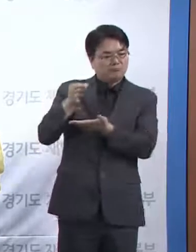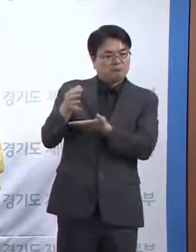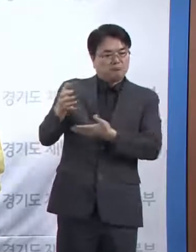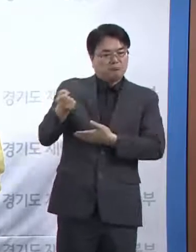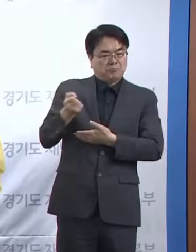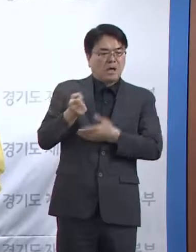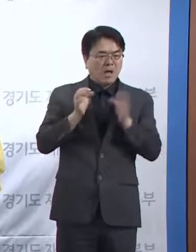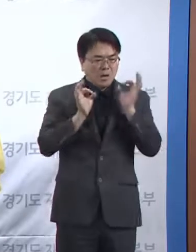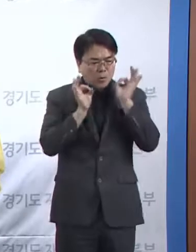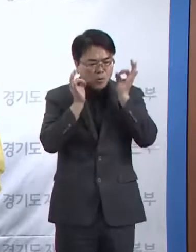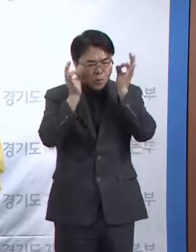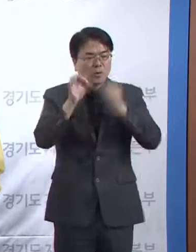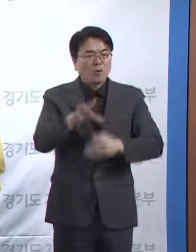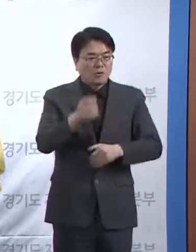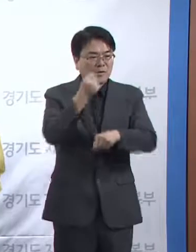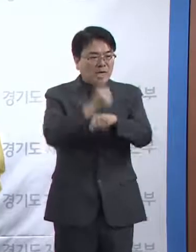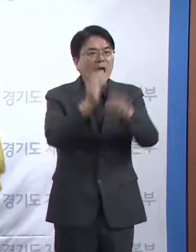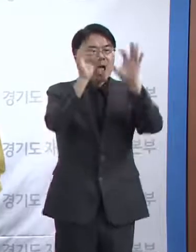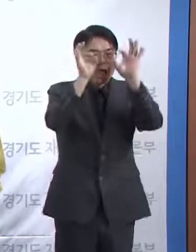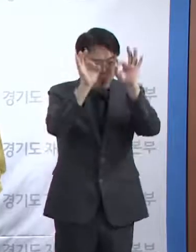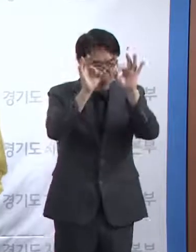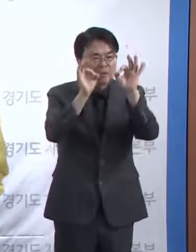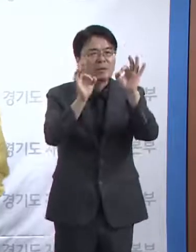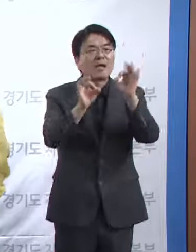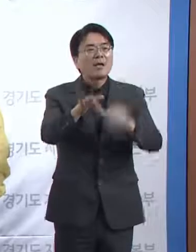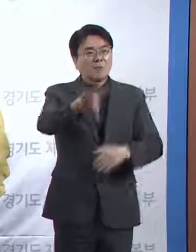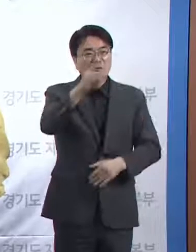최대한 노력하는 게 먼저일 거라고 생각합니다.